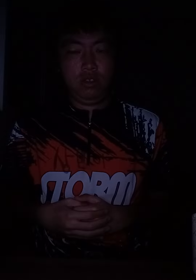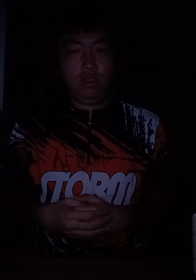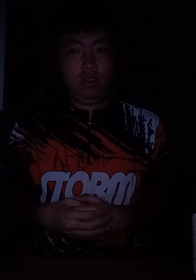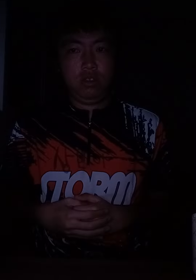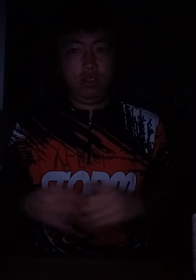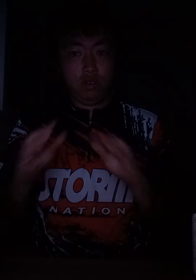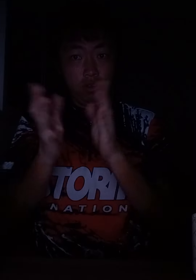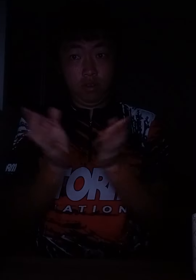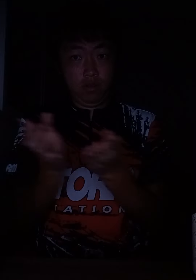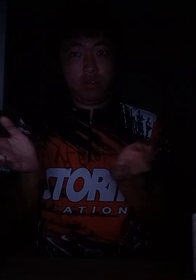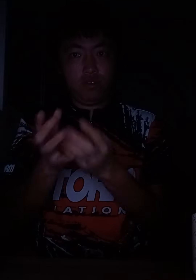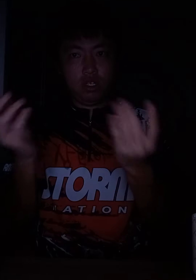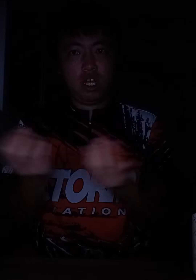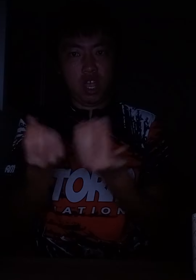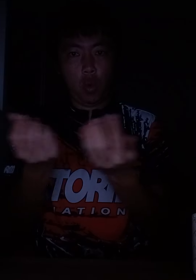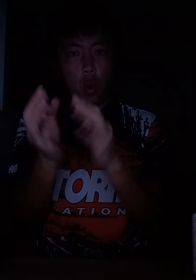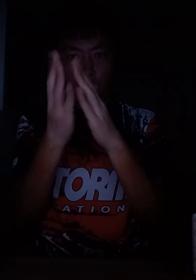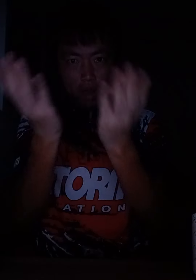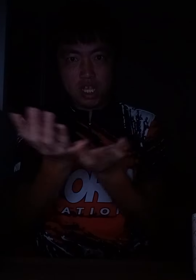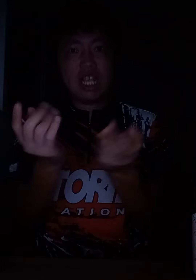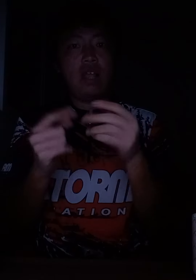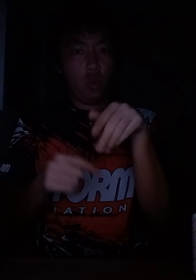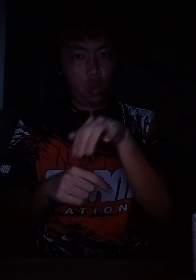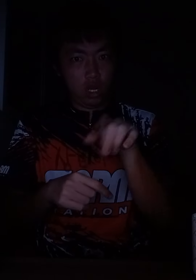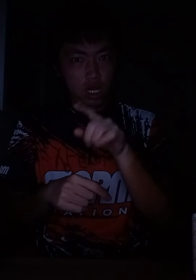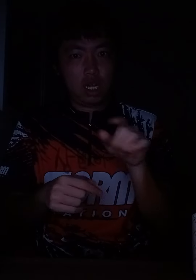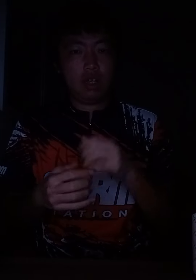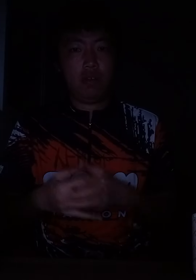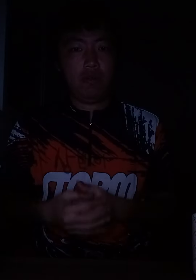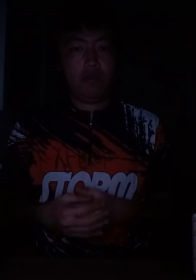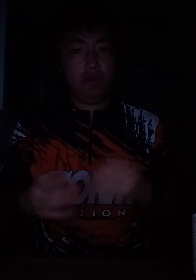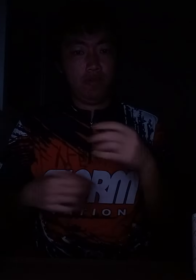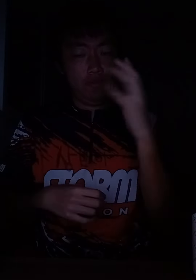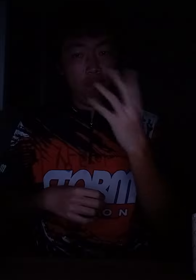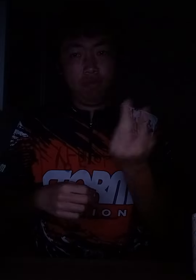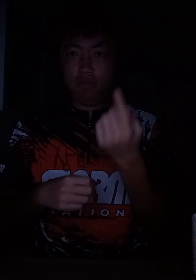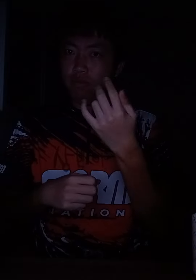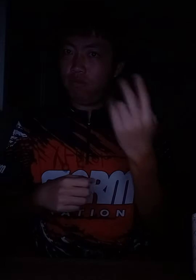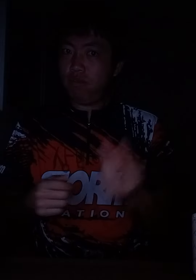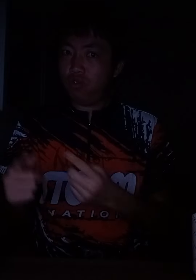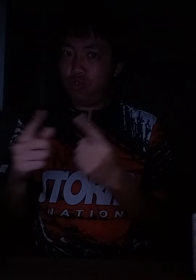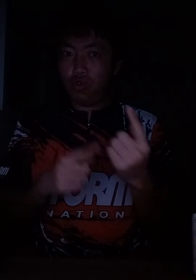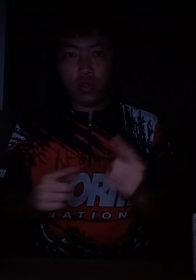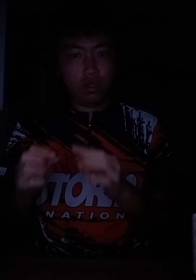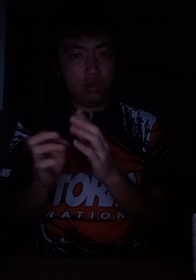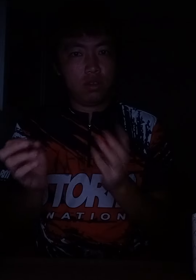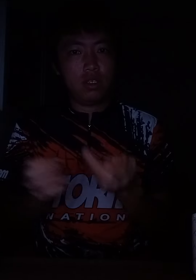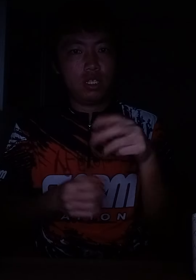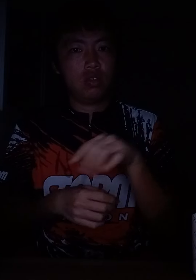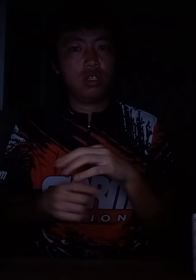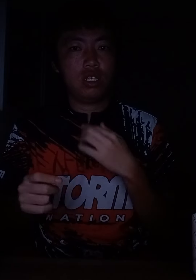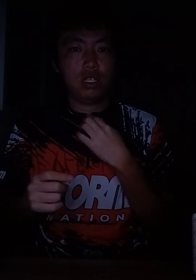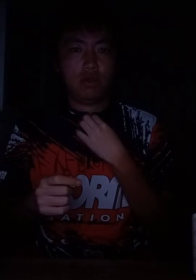경기 안산시 단원구의 한 골판지 제조 공장. 어제 새벽 4시 반쯤 이곳에서 2교대 근무를 하던 43살 박모